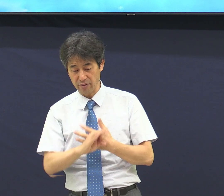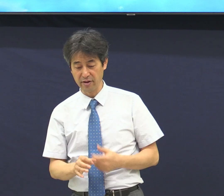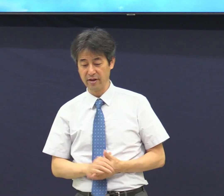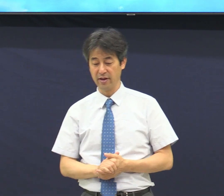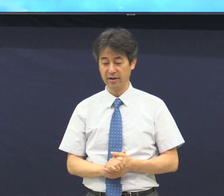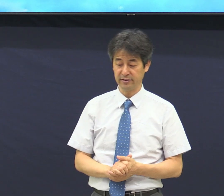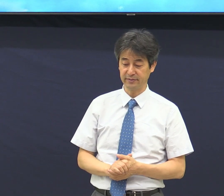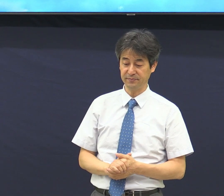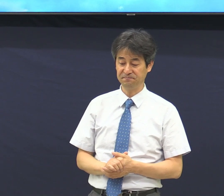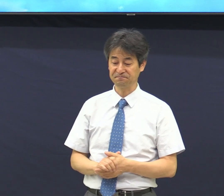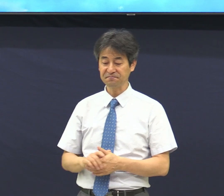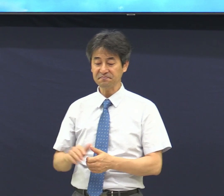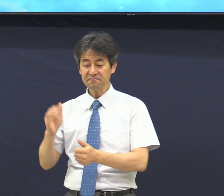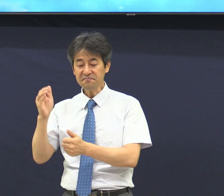7절 8절을 보면